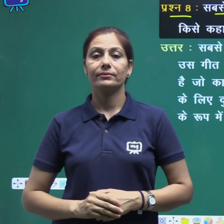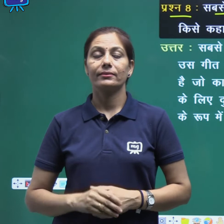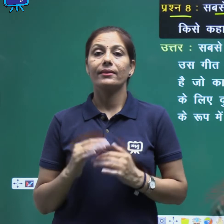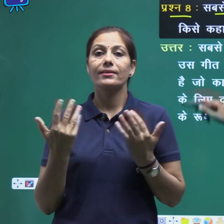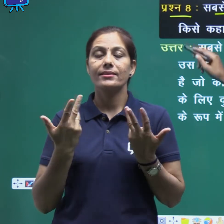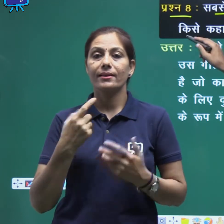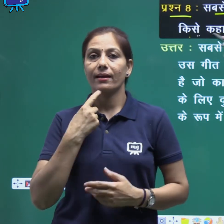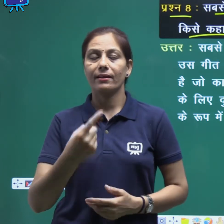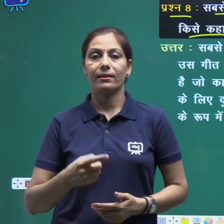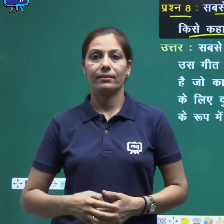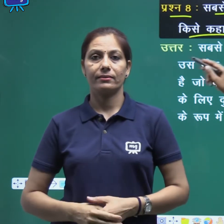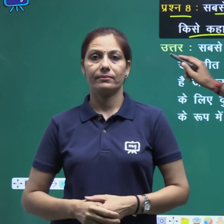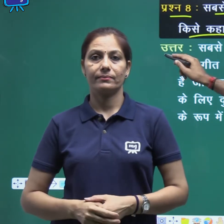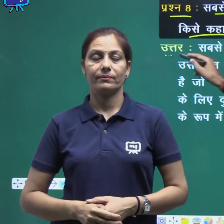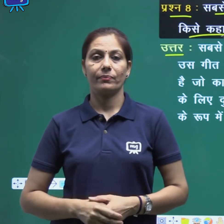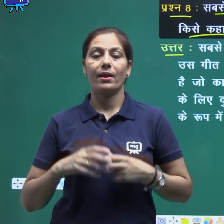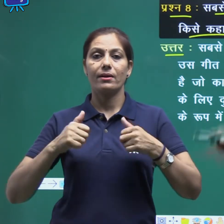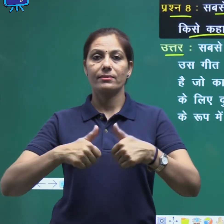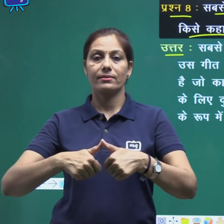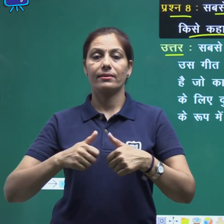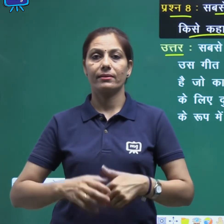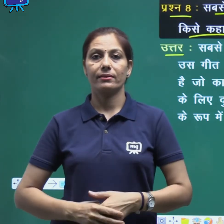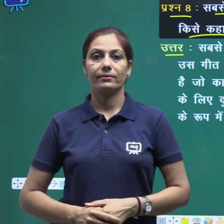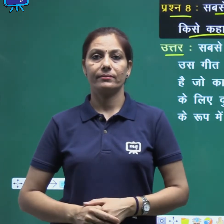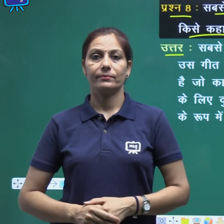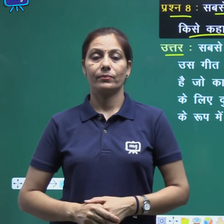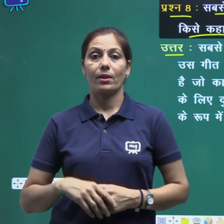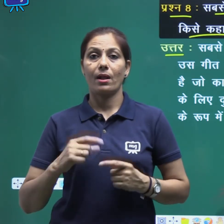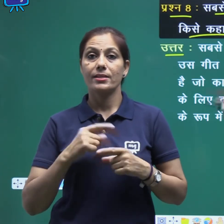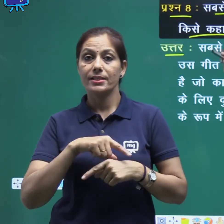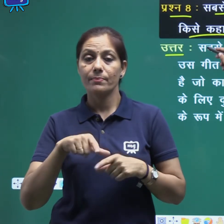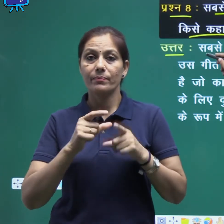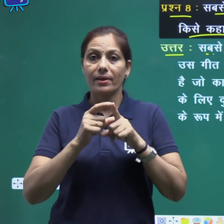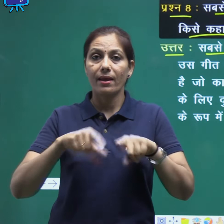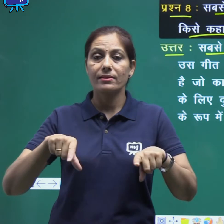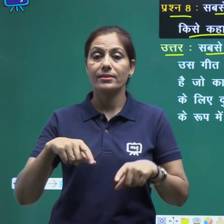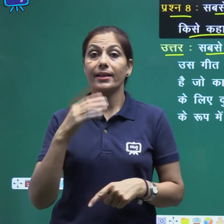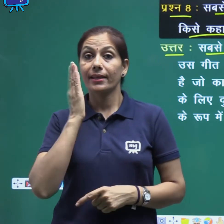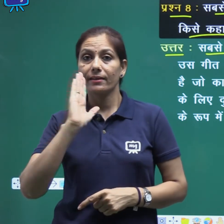किसे कहा गया है? उत्तर है सबसे खतरनाक गीत